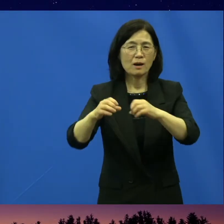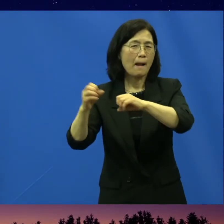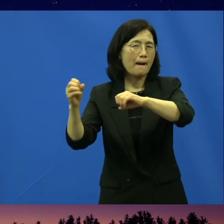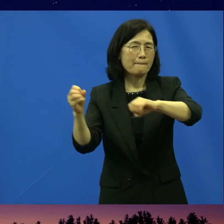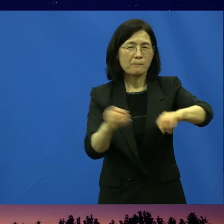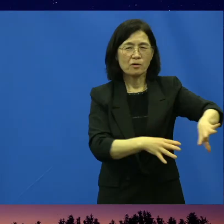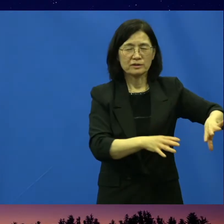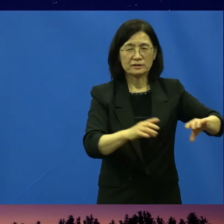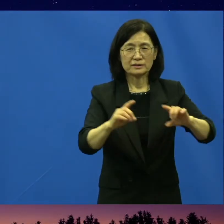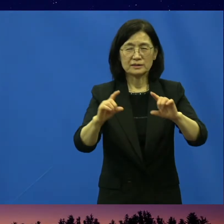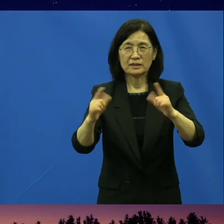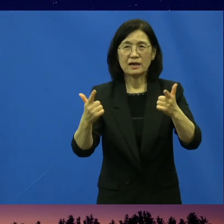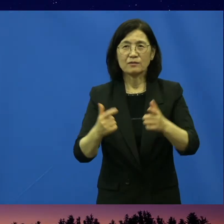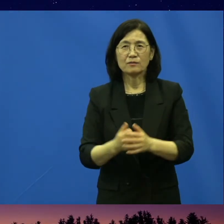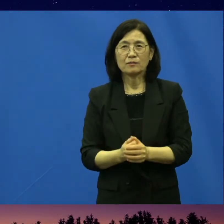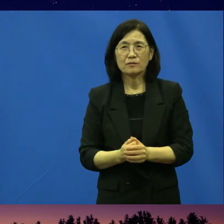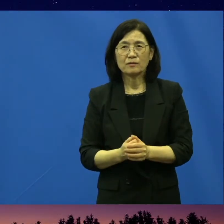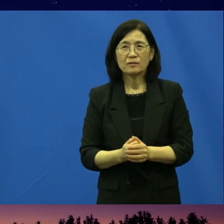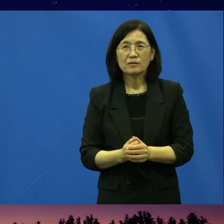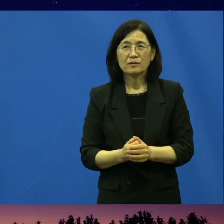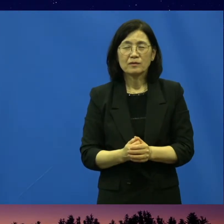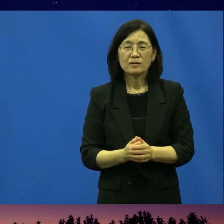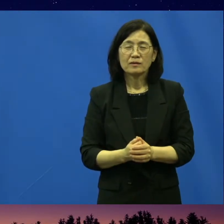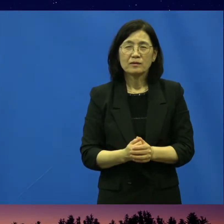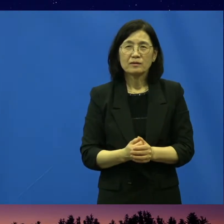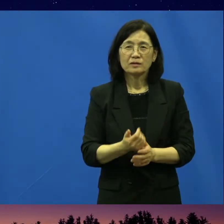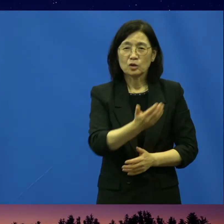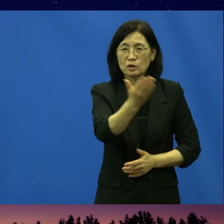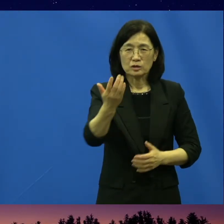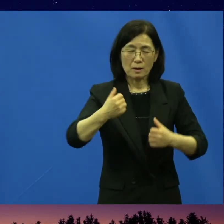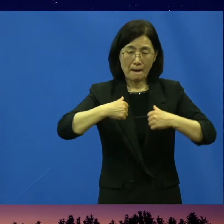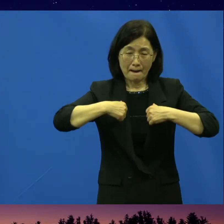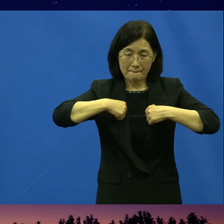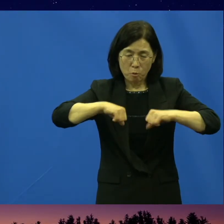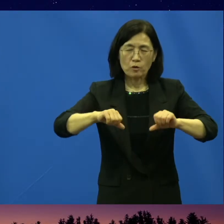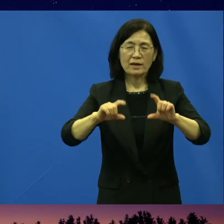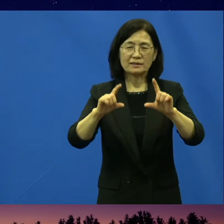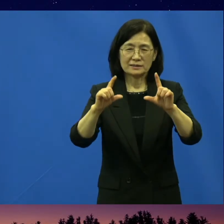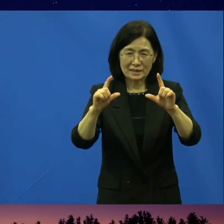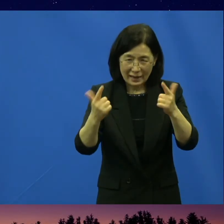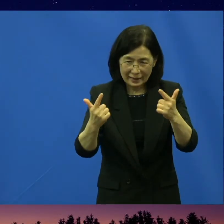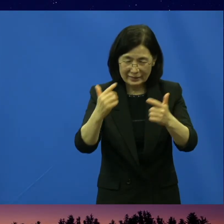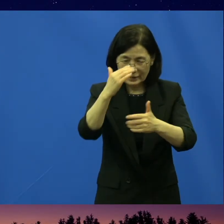어떤 경우에도 우리를 포기하지 않겠다는 게 성경의 말씀입니다.